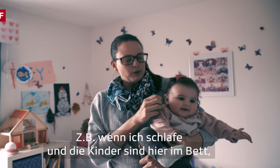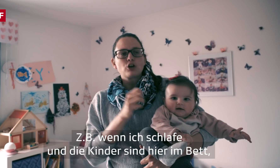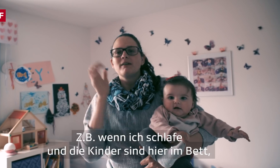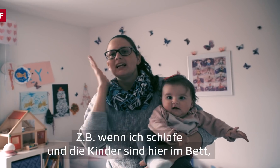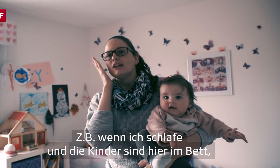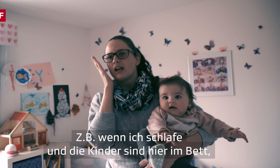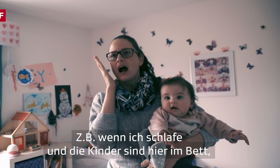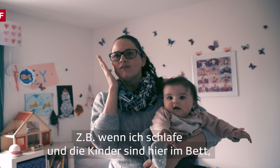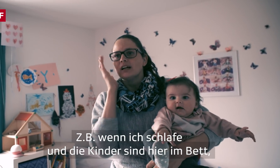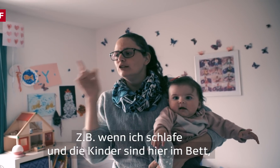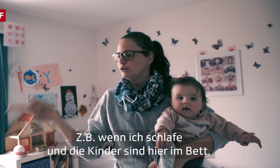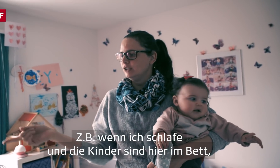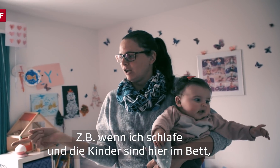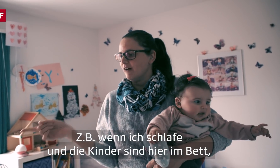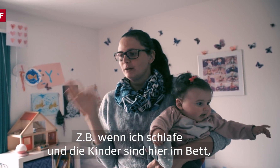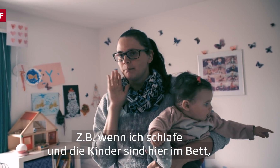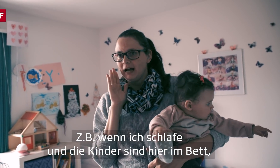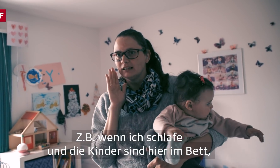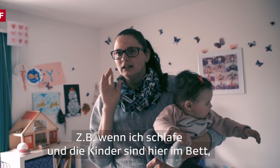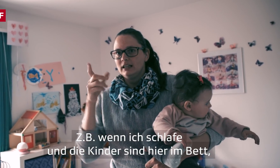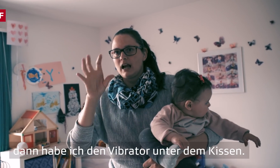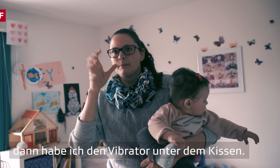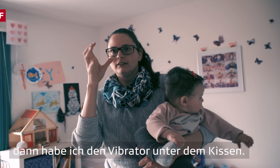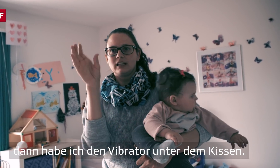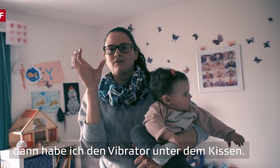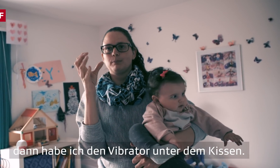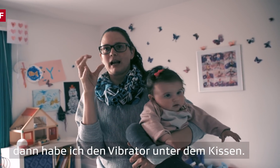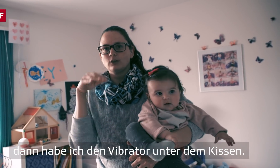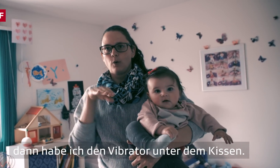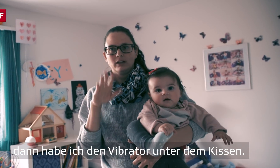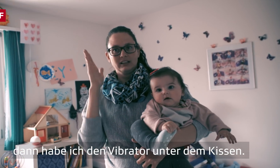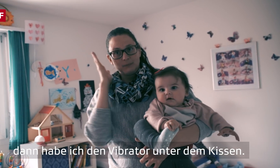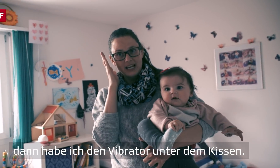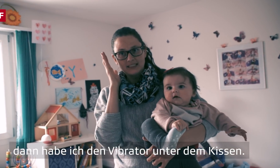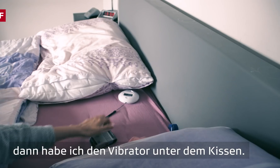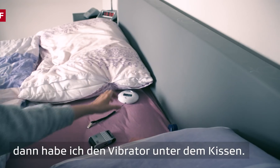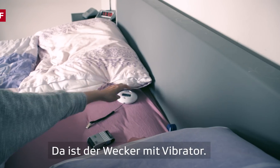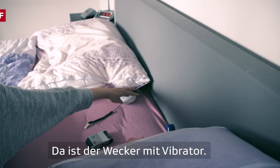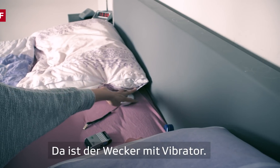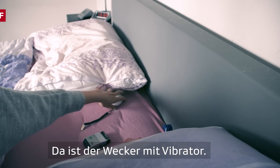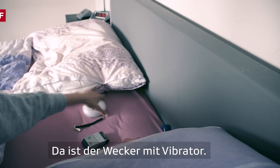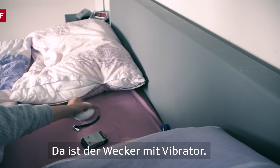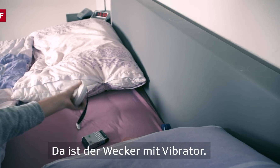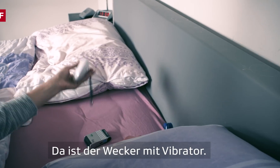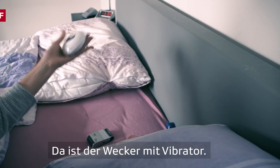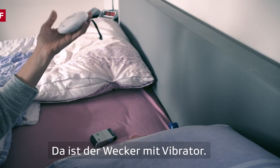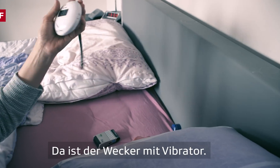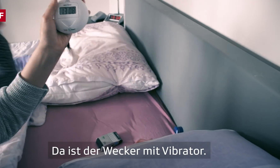Falls wie wenn ich schlafen gehe und sie schlafen im Bett, dann habe ich den Vibrator unter dem Kissen. Da ist der Wecker mit